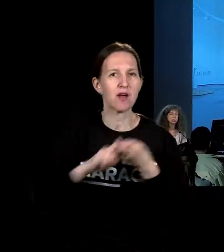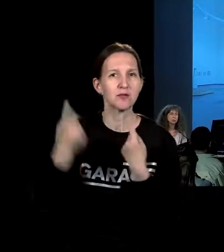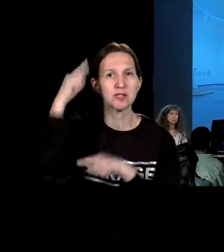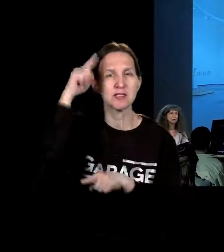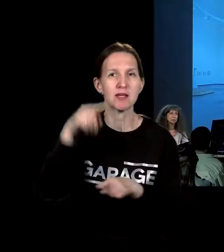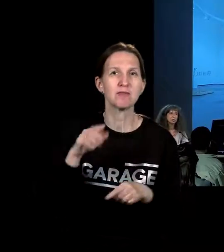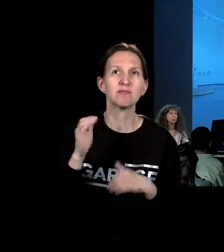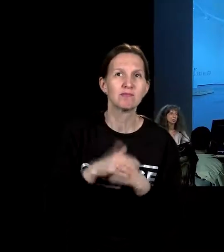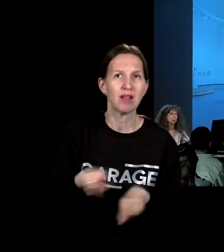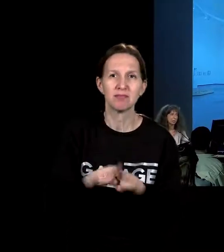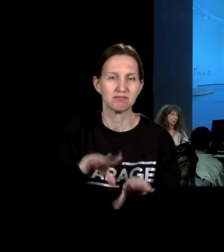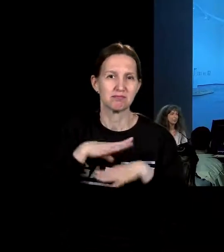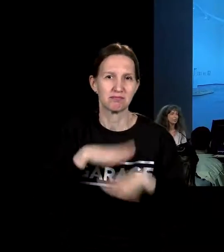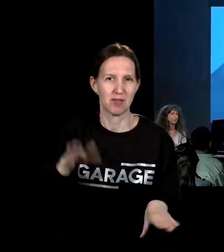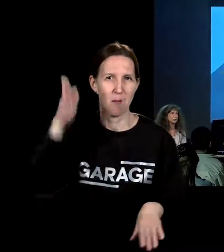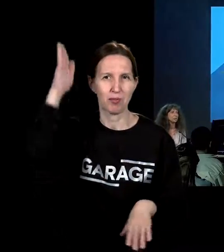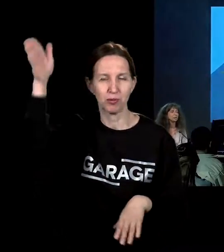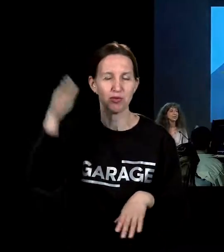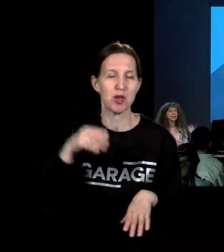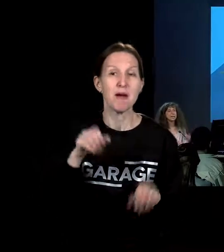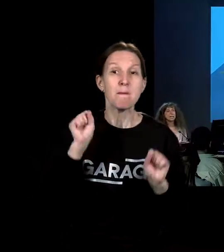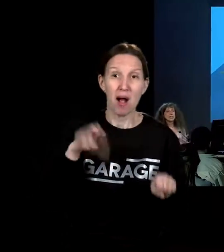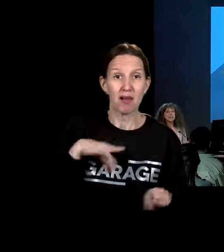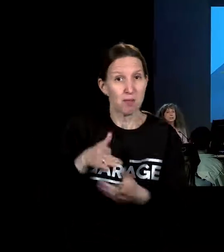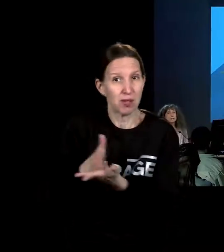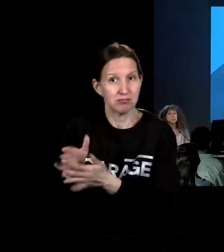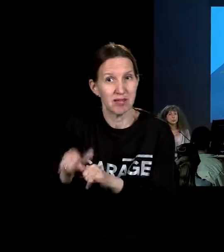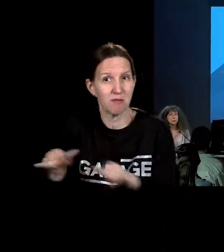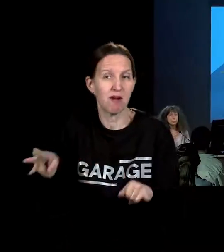не наступившего будущего, не наступившей ветви развития.